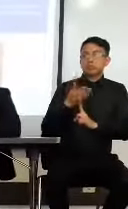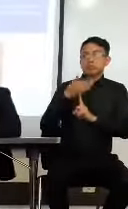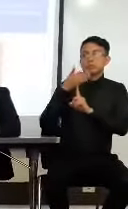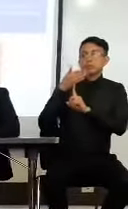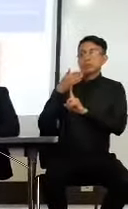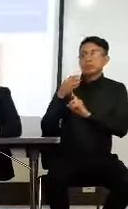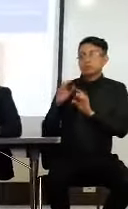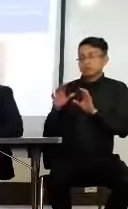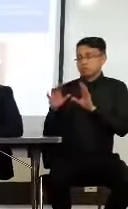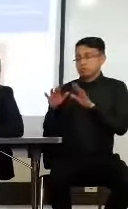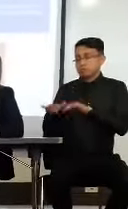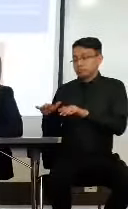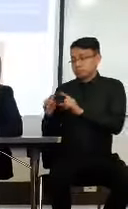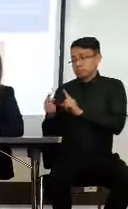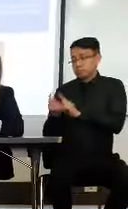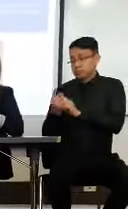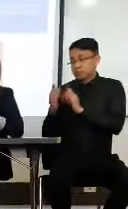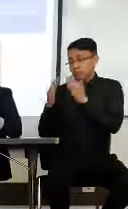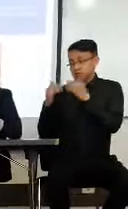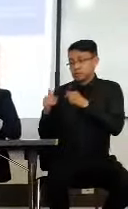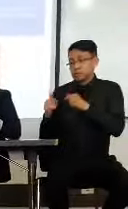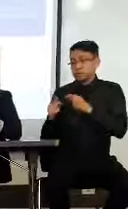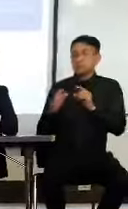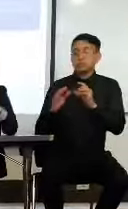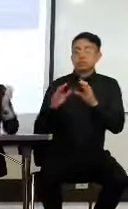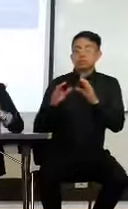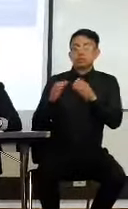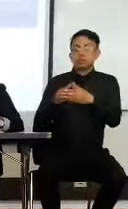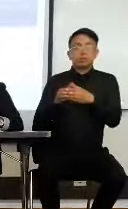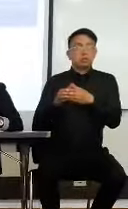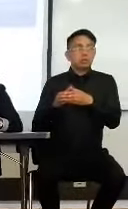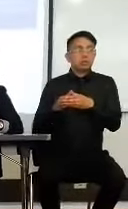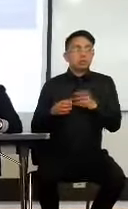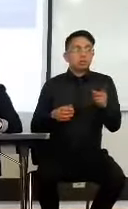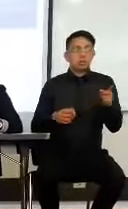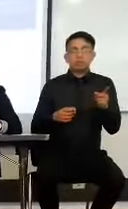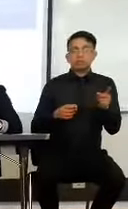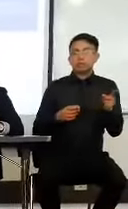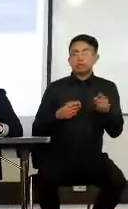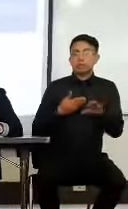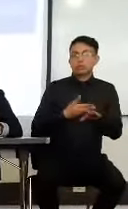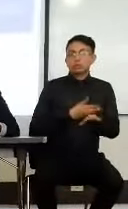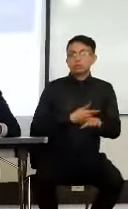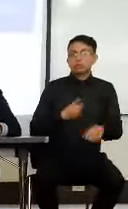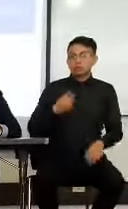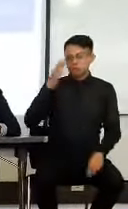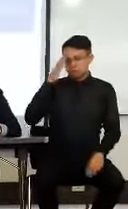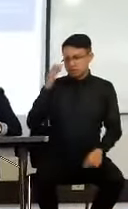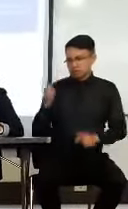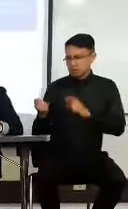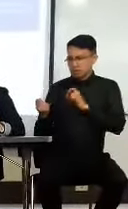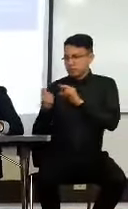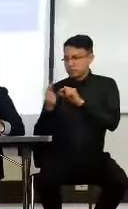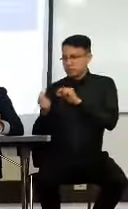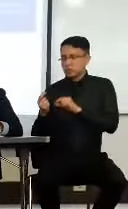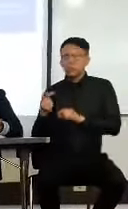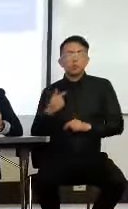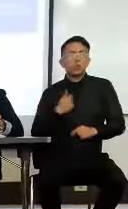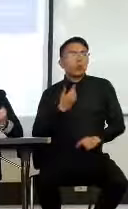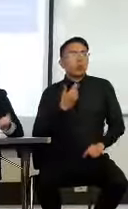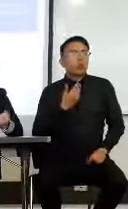persona y con la familia, y que además fueran espacios diferenciados. Por aquí lo decían, no es rico que le pregunten a uno si ha tenido relaciones sexuales